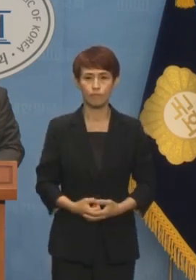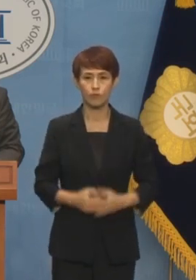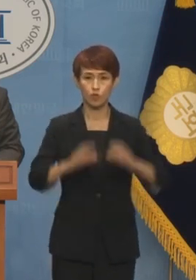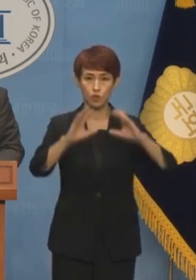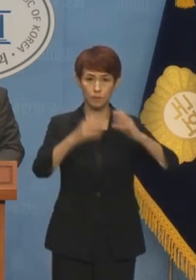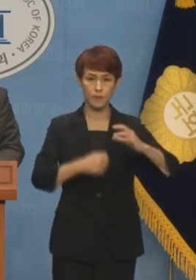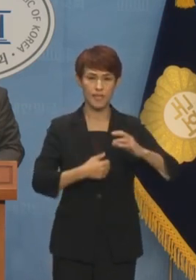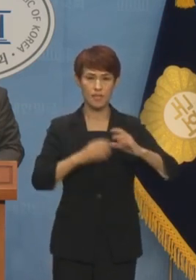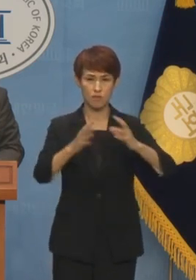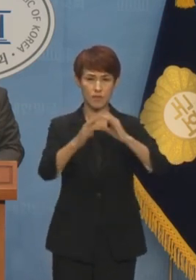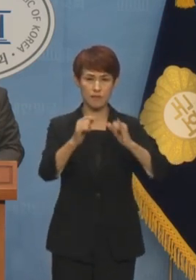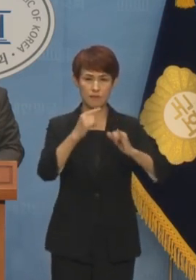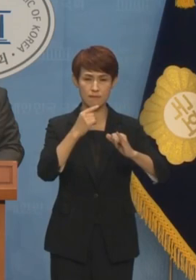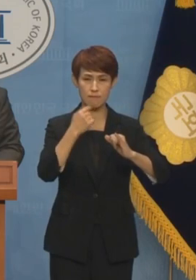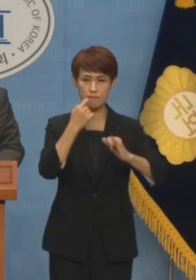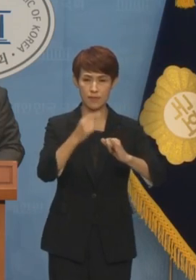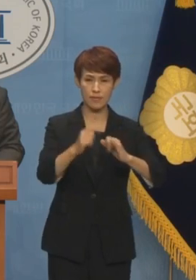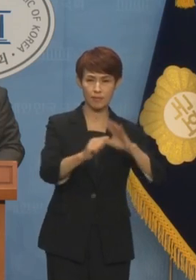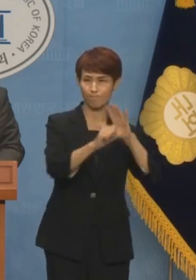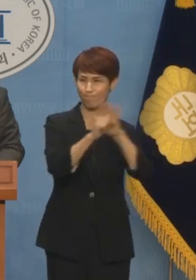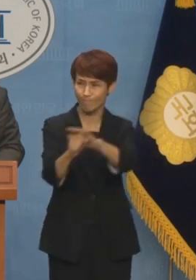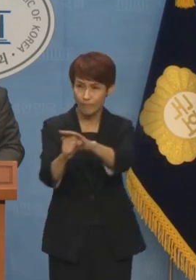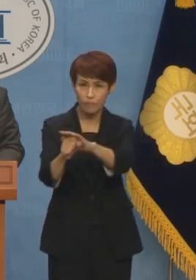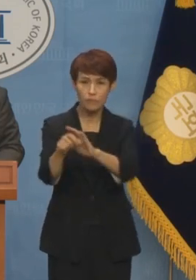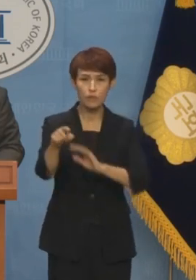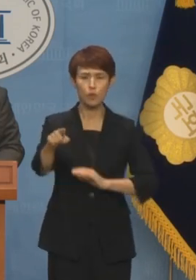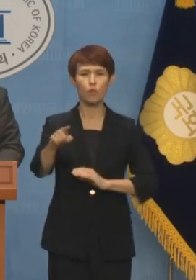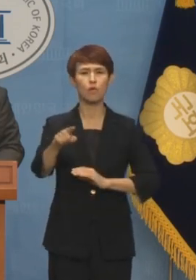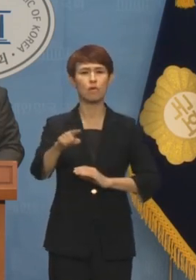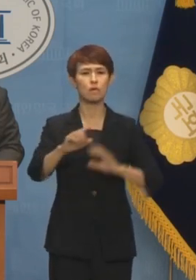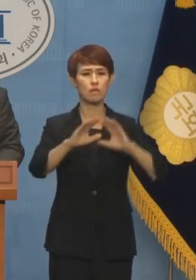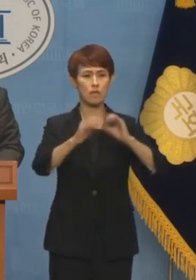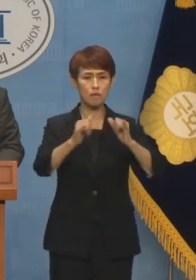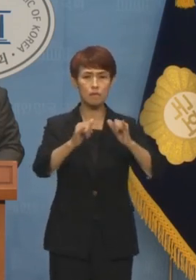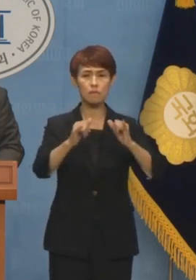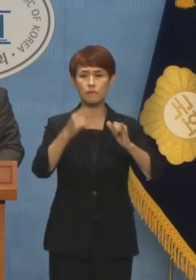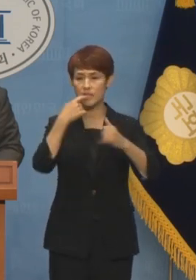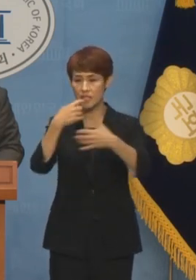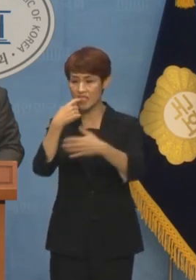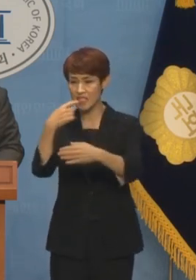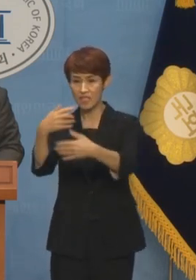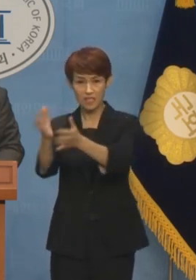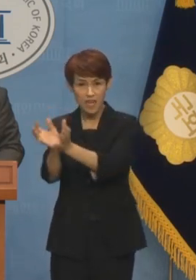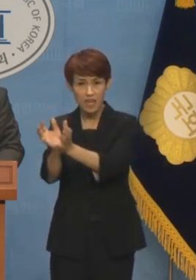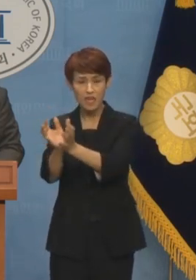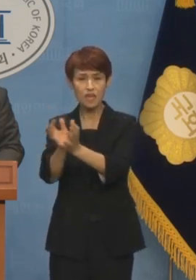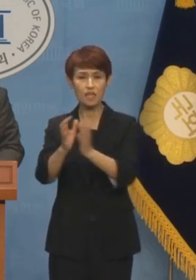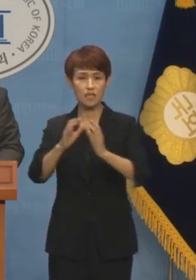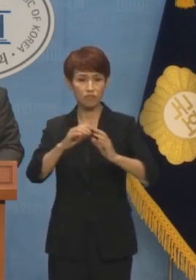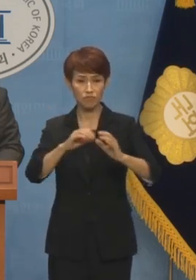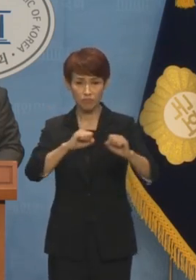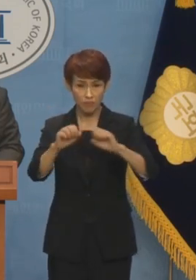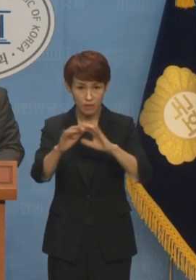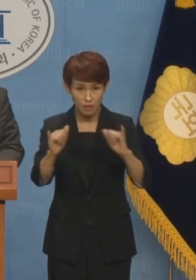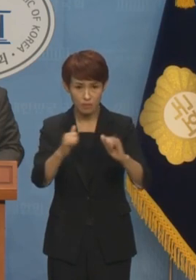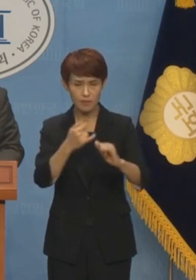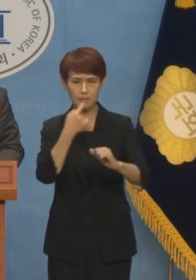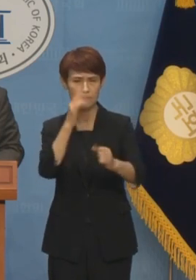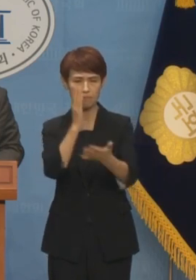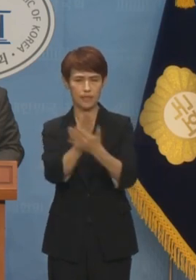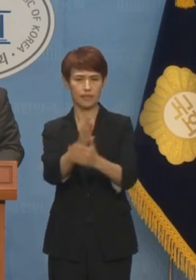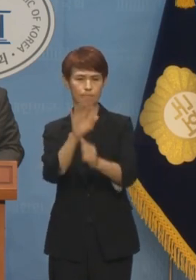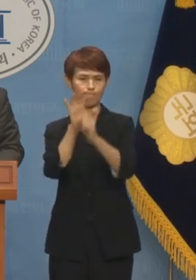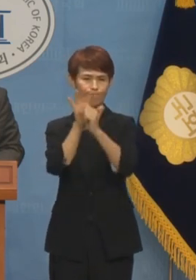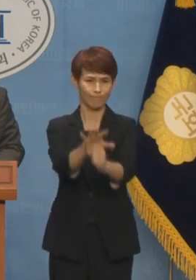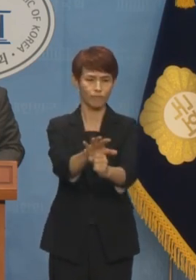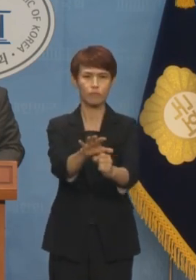입을 틀어막는 윤석열 정부, 구성원들의 입을 틀어막는 이재명 대표의 민주당, 제가 보기에는 다를 것이